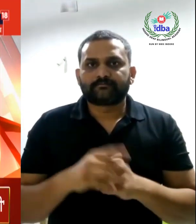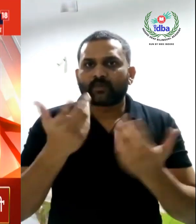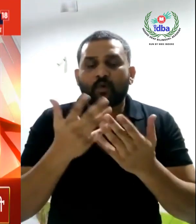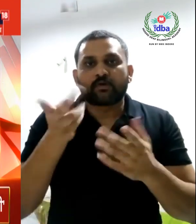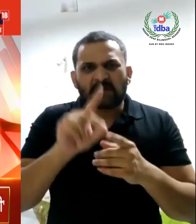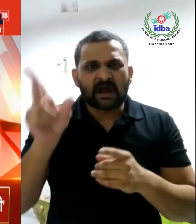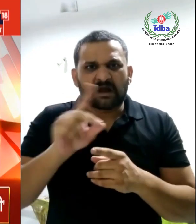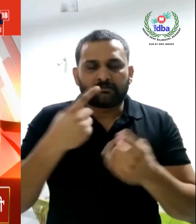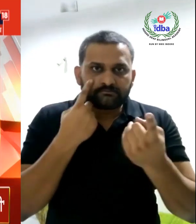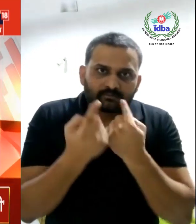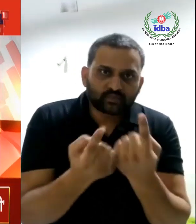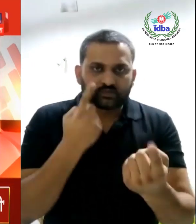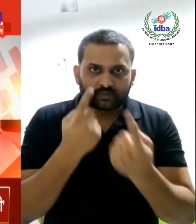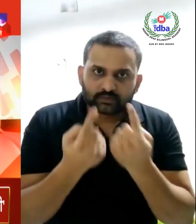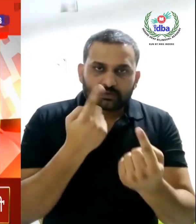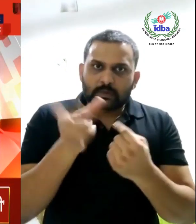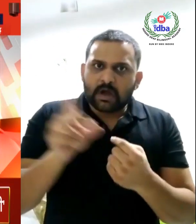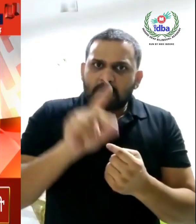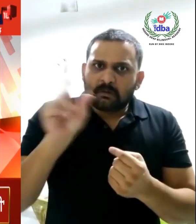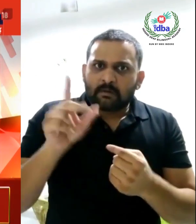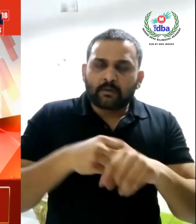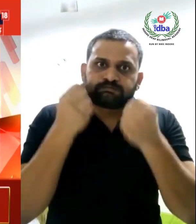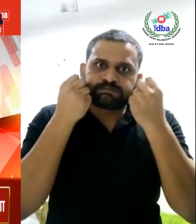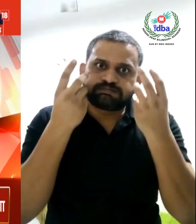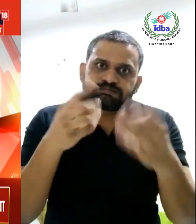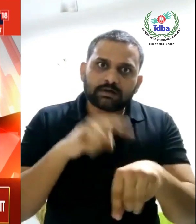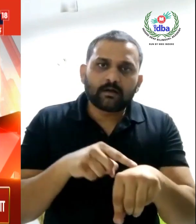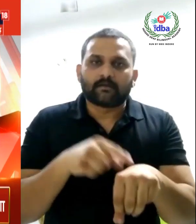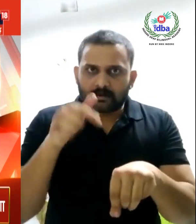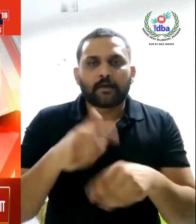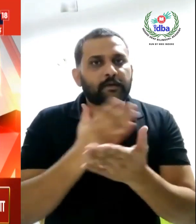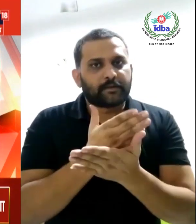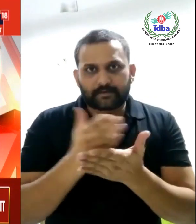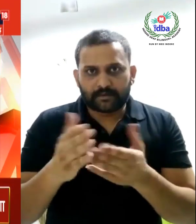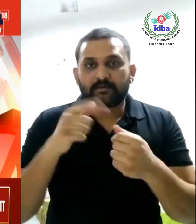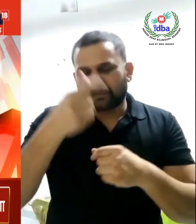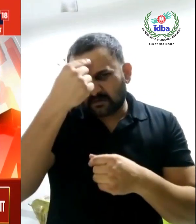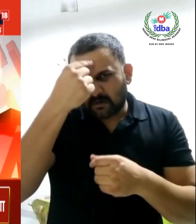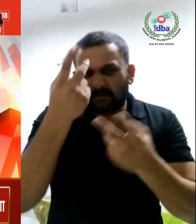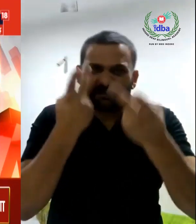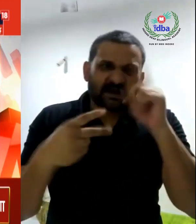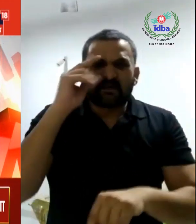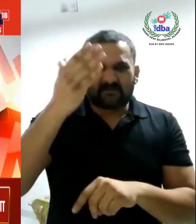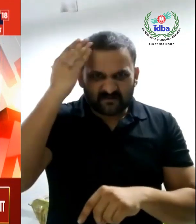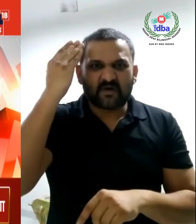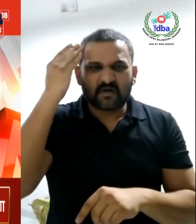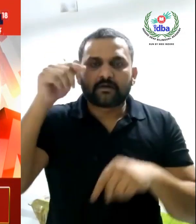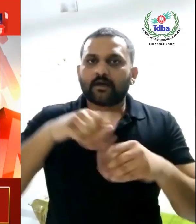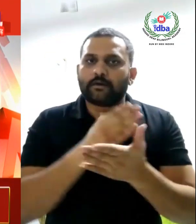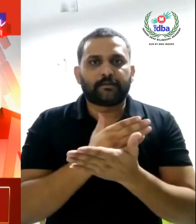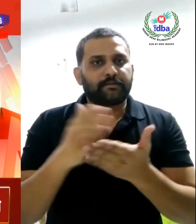निरीक्षणी इंस्पेक्टरों का चलता रहता था और अनेकों प्रकार की परेशानियों का सामना करना पड़ता था।